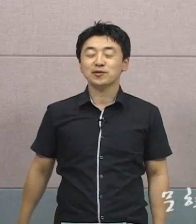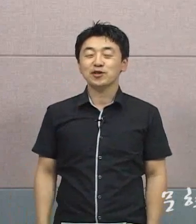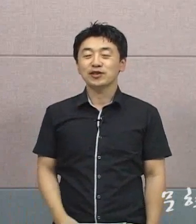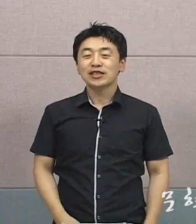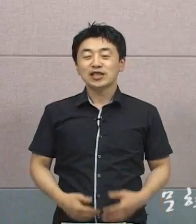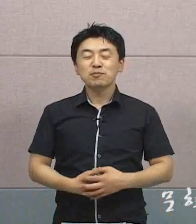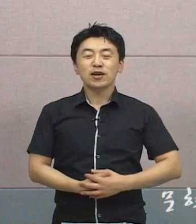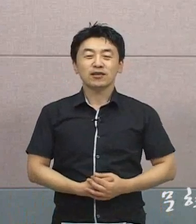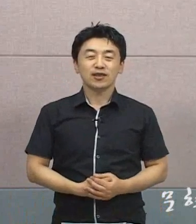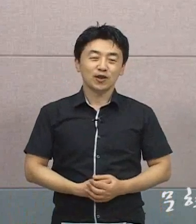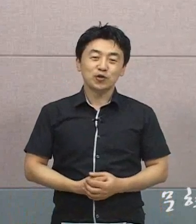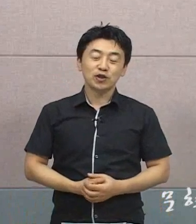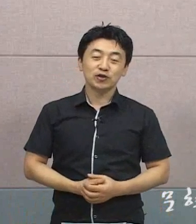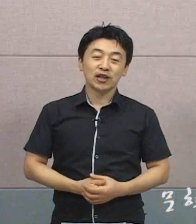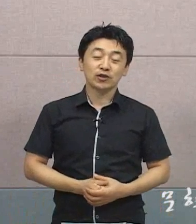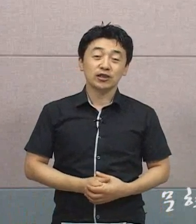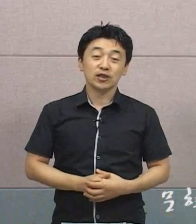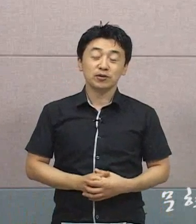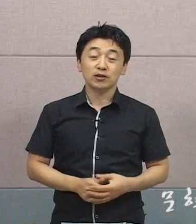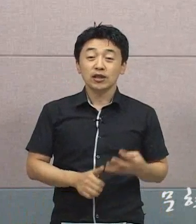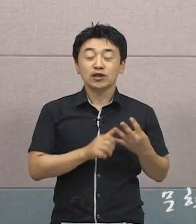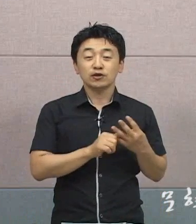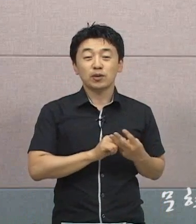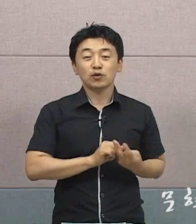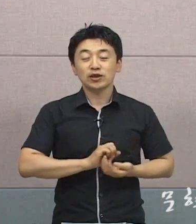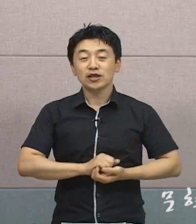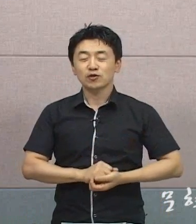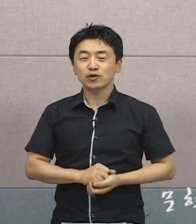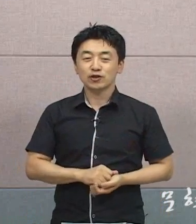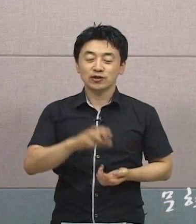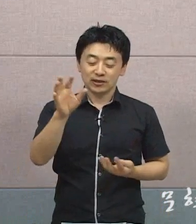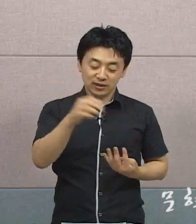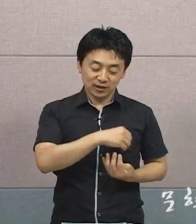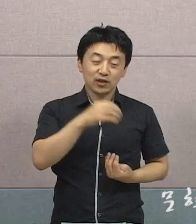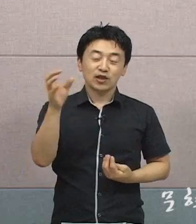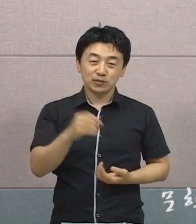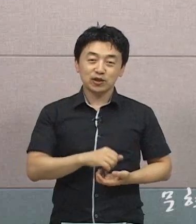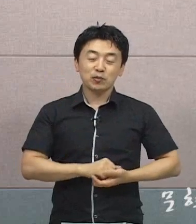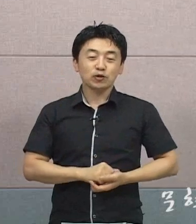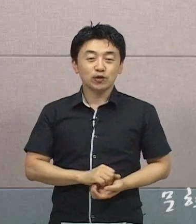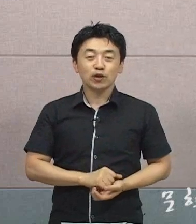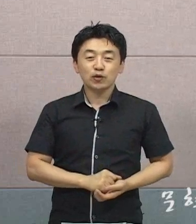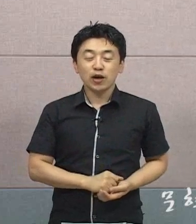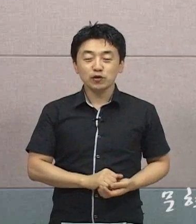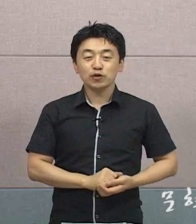발휘하시면요. 금방 유추할 수 있는 단어들이기 때문에요. 이거는 별로 치지 않고 이거는 그냥 여러분들이 외우셔도 되고 안 외우셔도